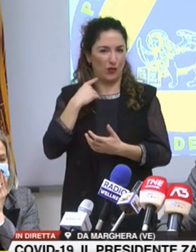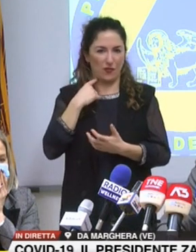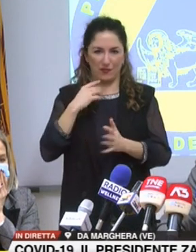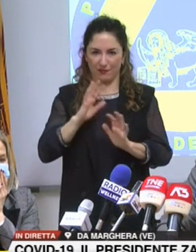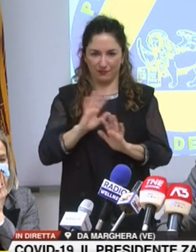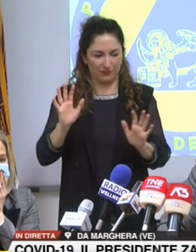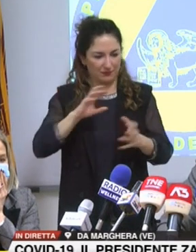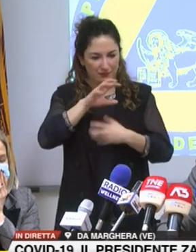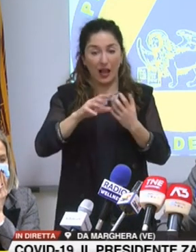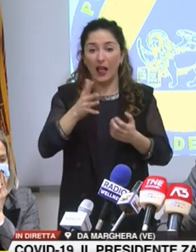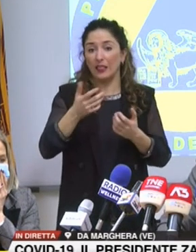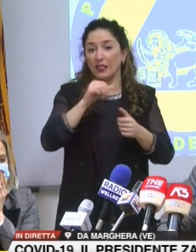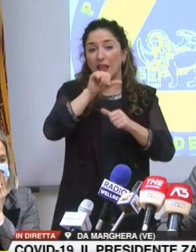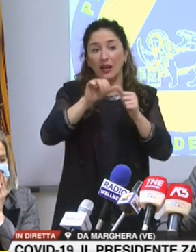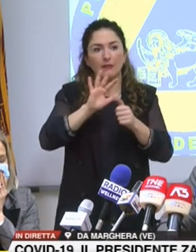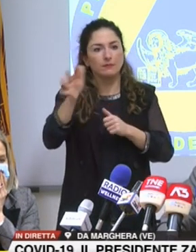alternative. Dopodiché